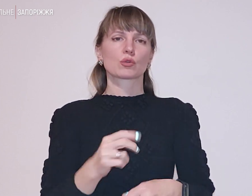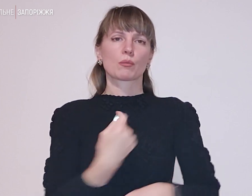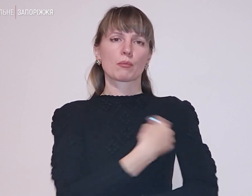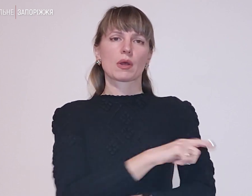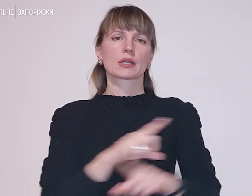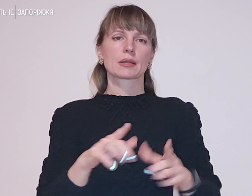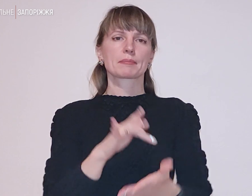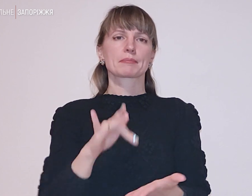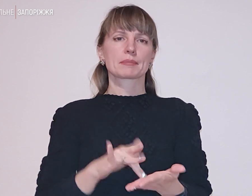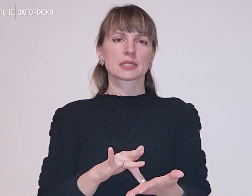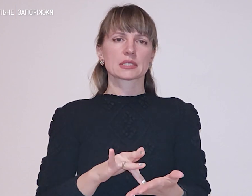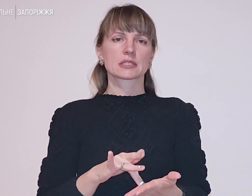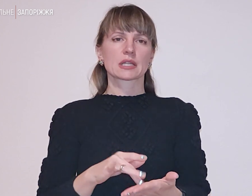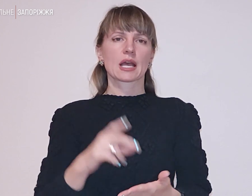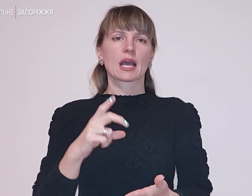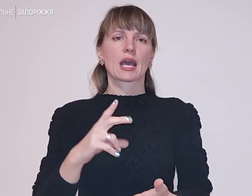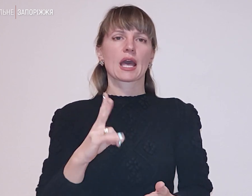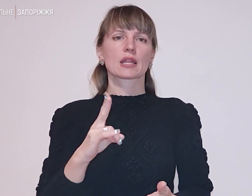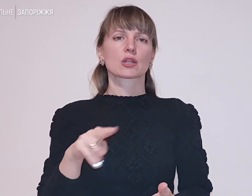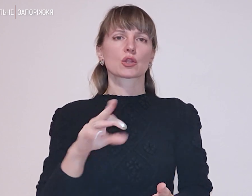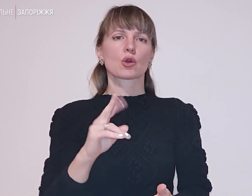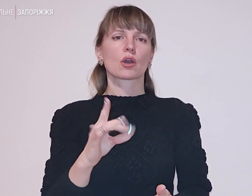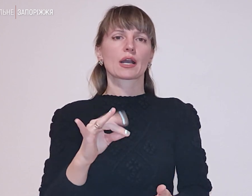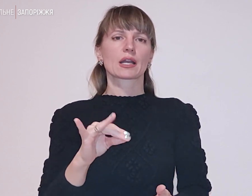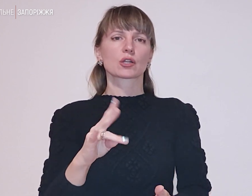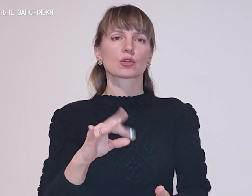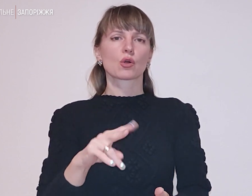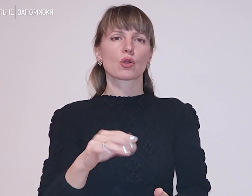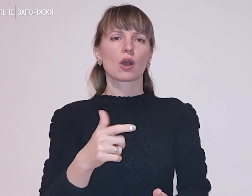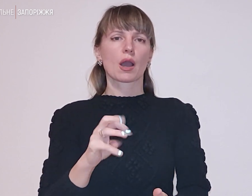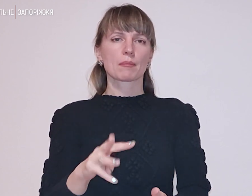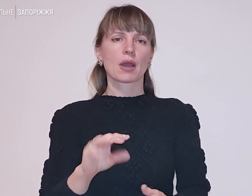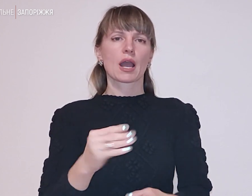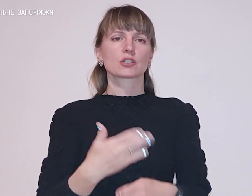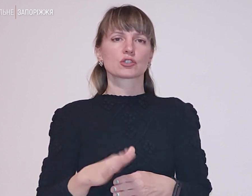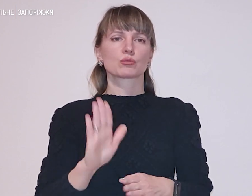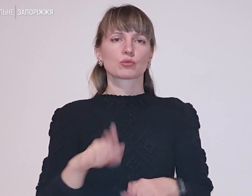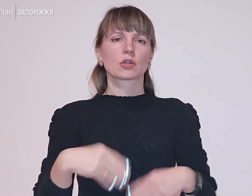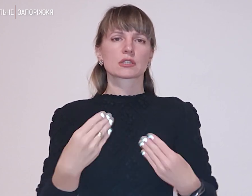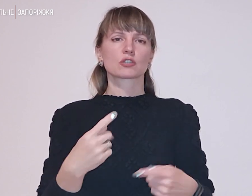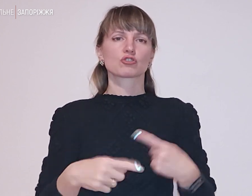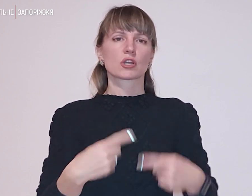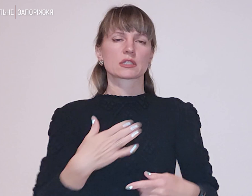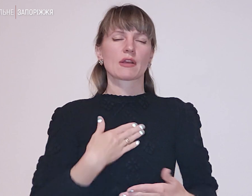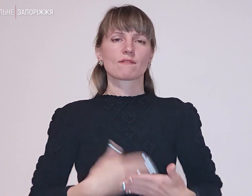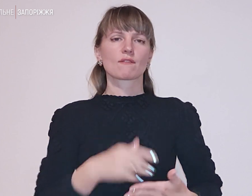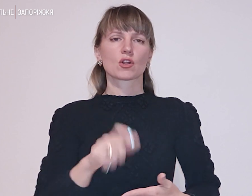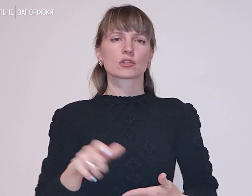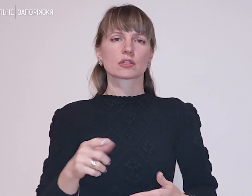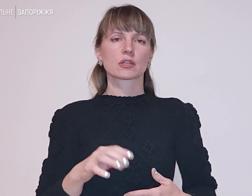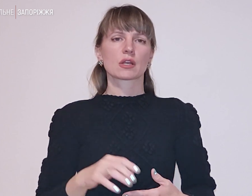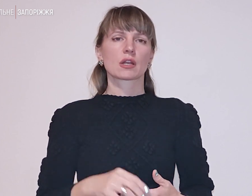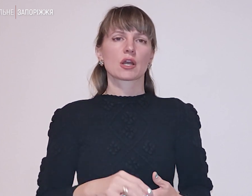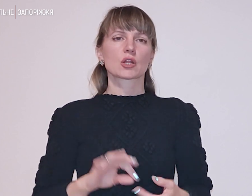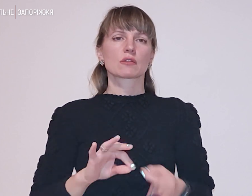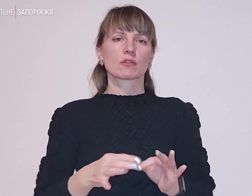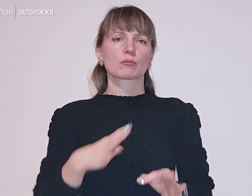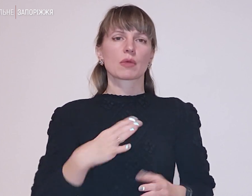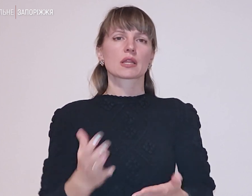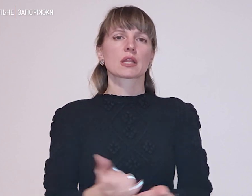міста, зокрема ендокринологам, а частину будемо роздавати через наших волонтерів. Важко було їх знайти. Дякую, що Богу, дівчата нам